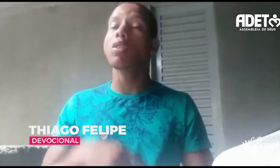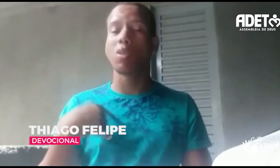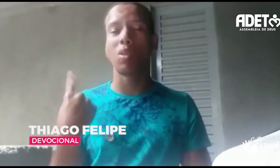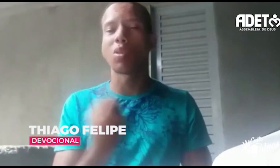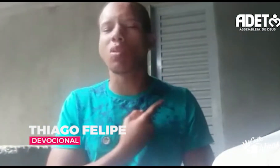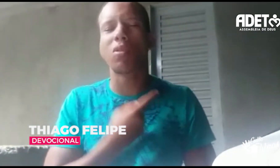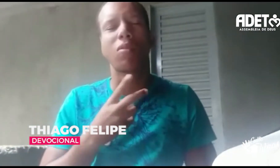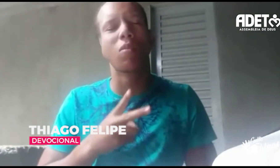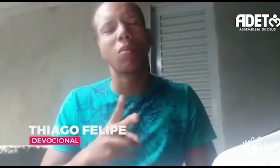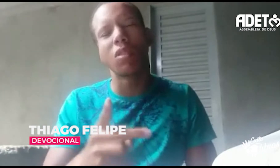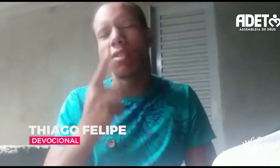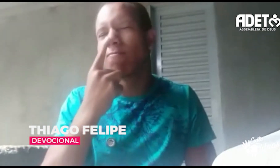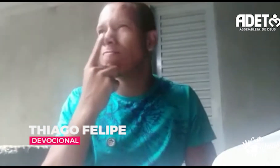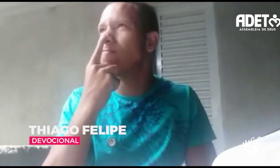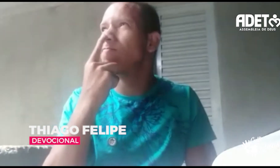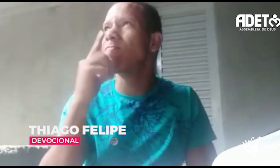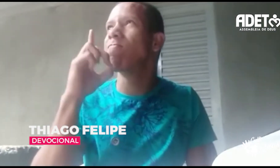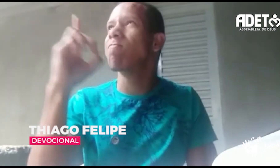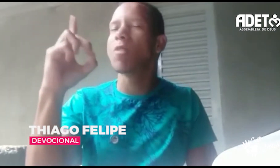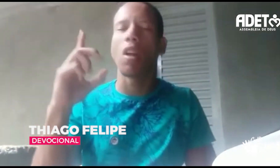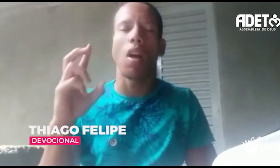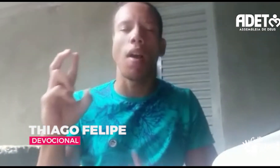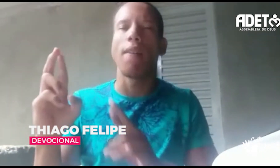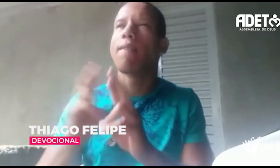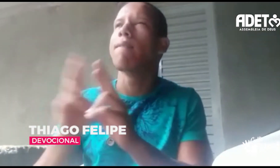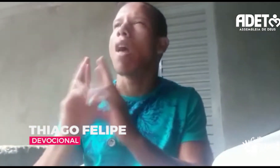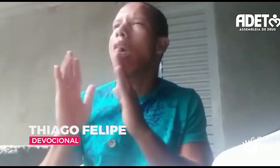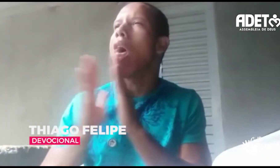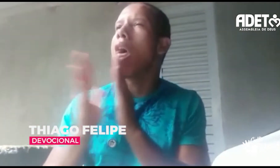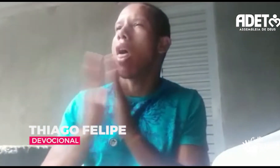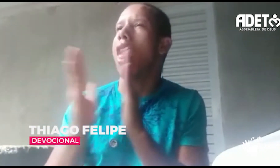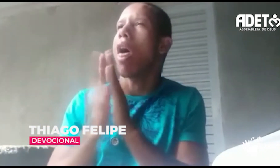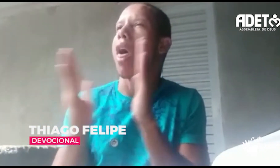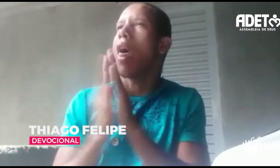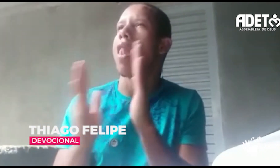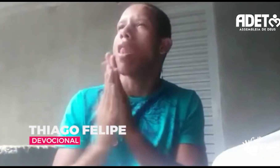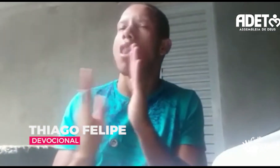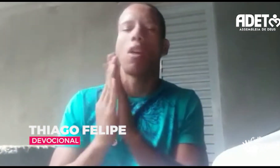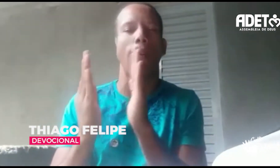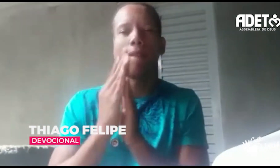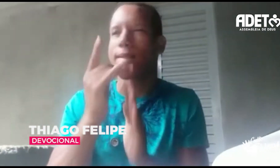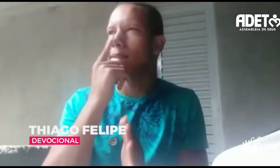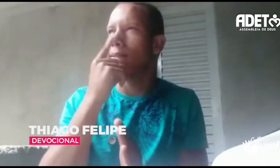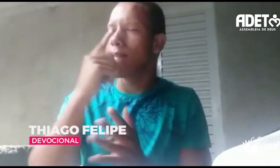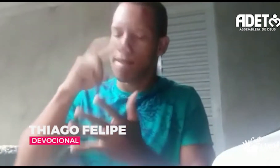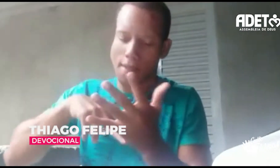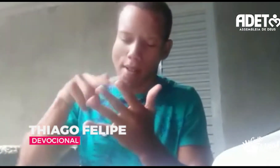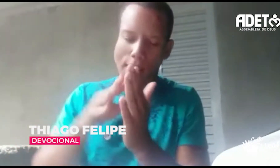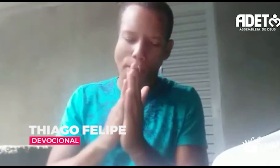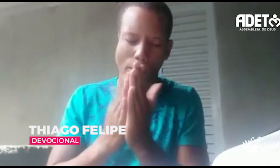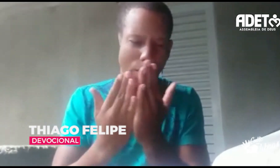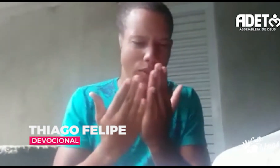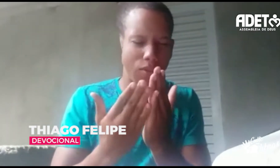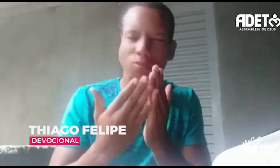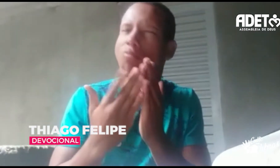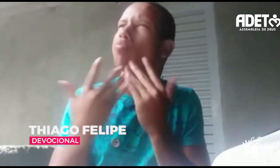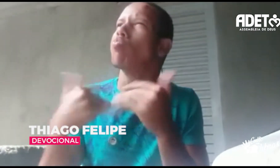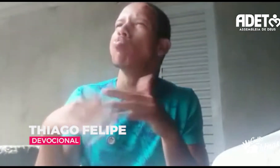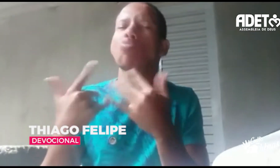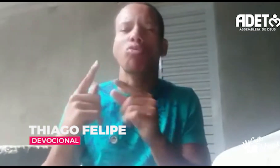Nós precisamos sempre buscar intimidade com Deus, nos relacionarmos com Deus através da oração, através da leitura da palavra de Deus. Isso